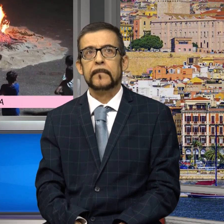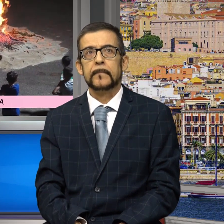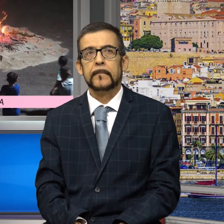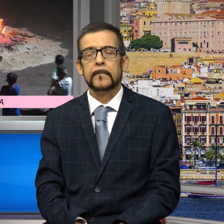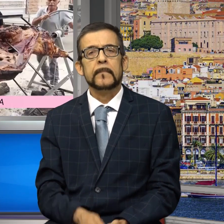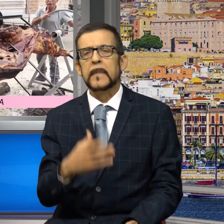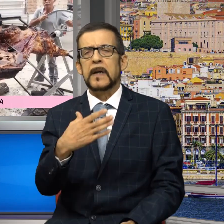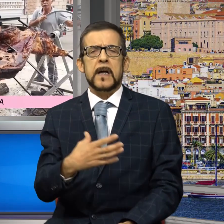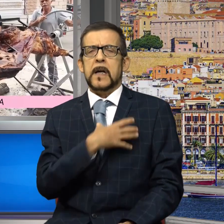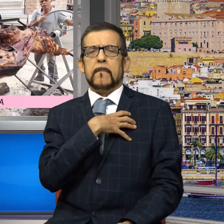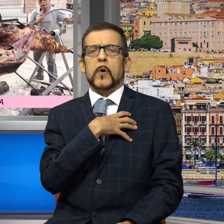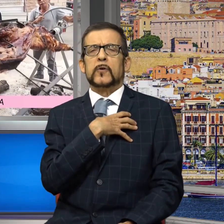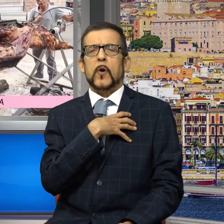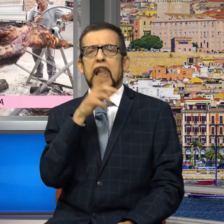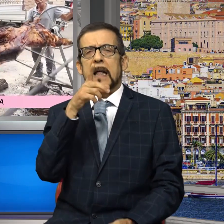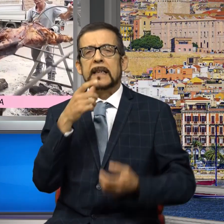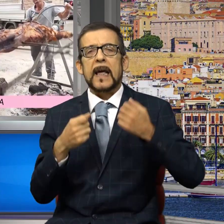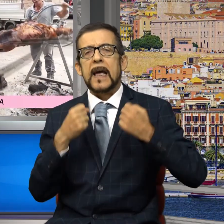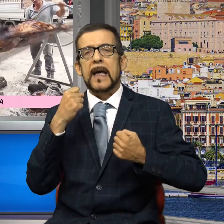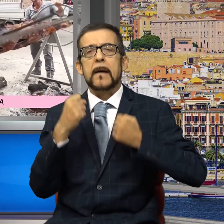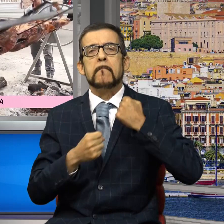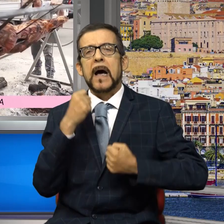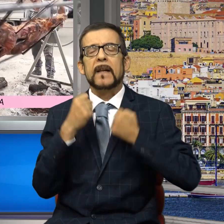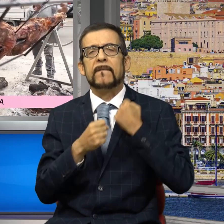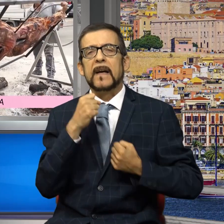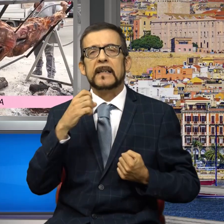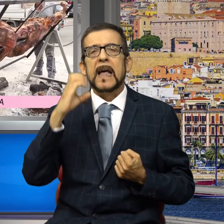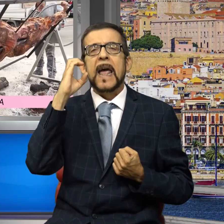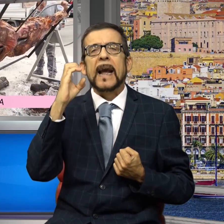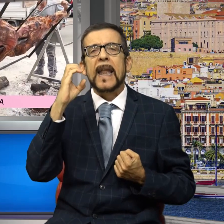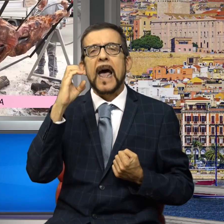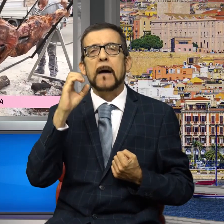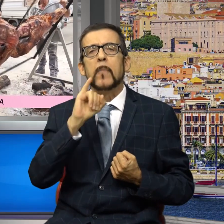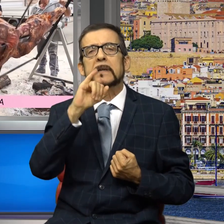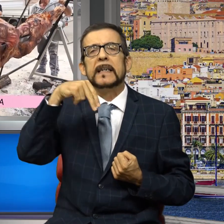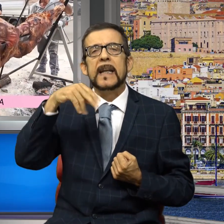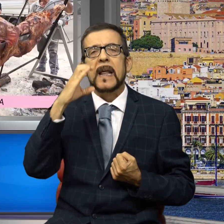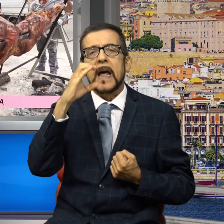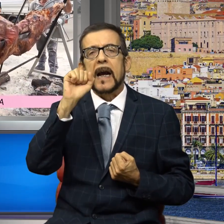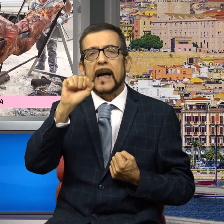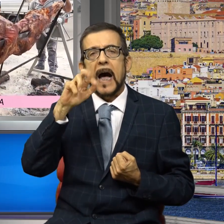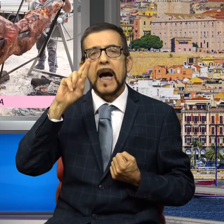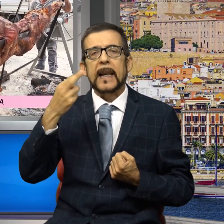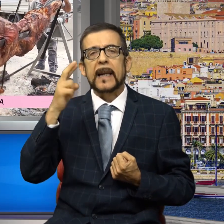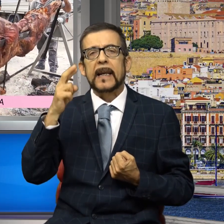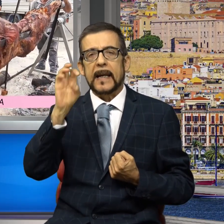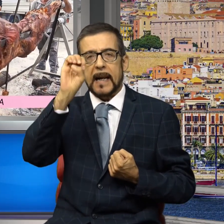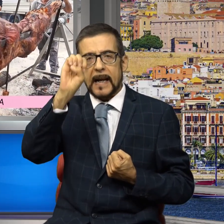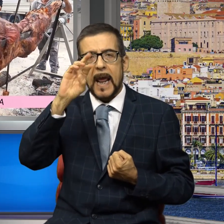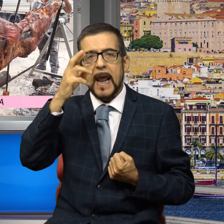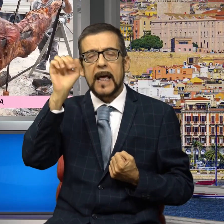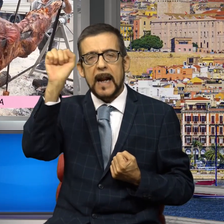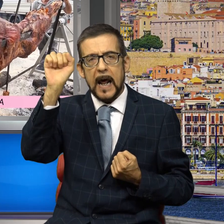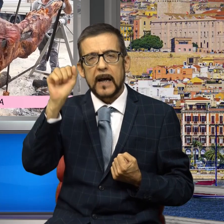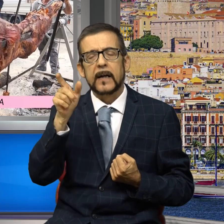Emozionante anteprima della fortunata manifestazione Kenamos in Carrela. A Villanova Monteleone due giornate all'insegna delle tradizioni,